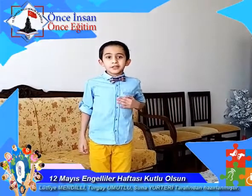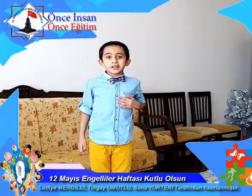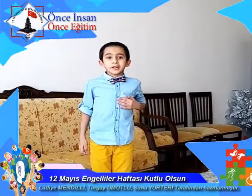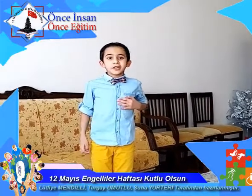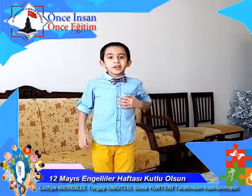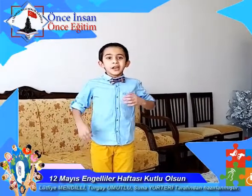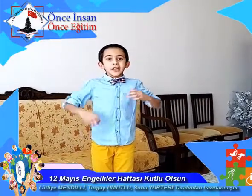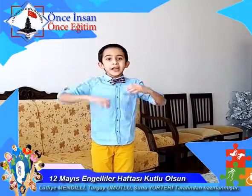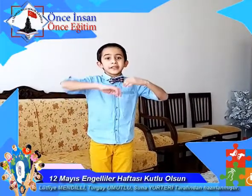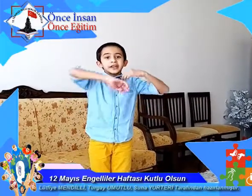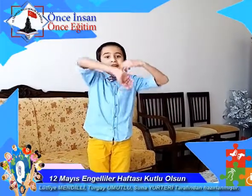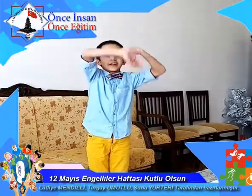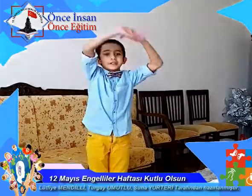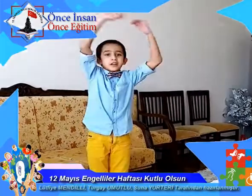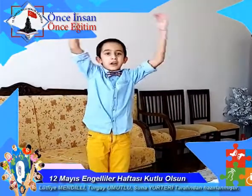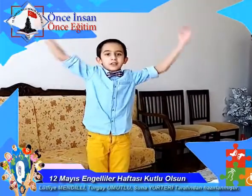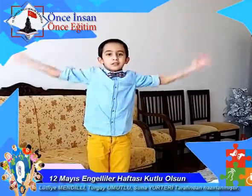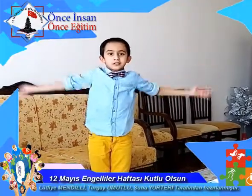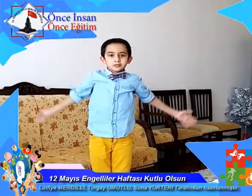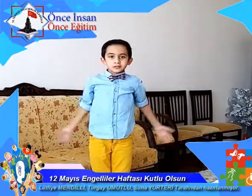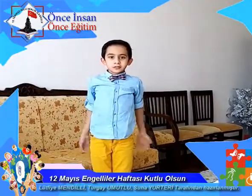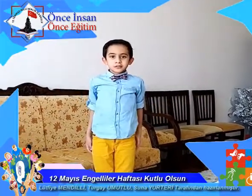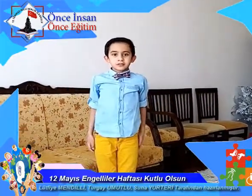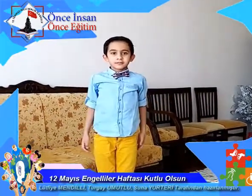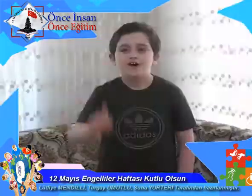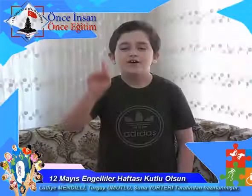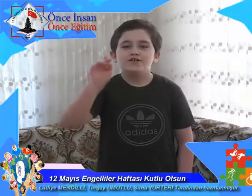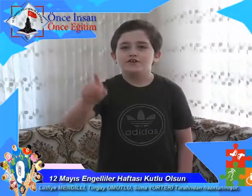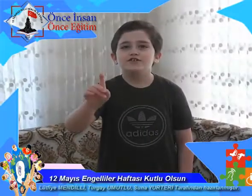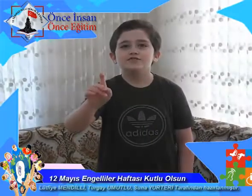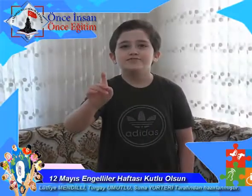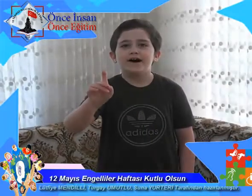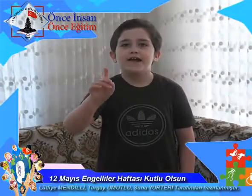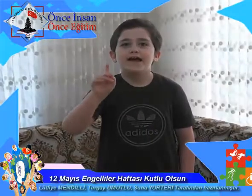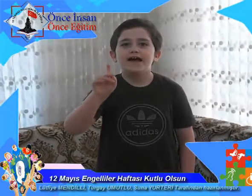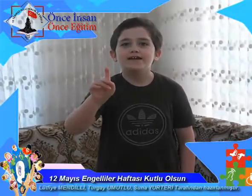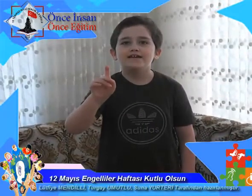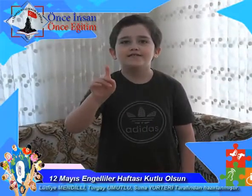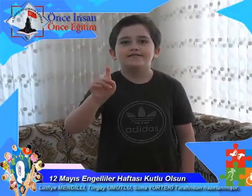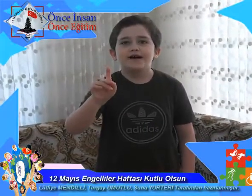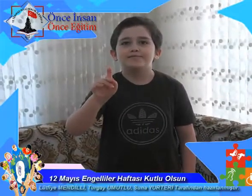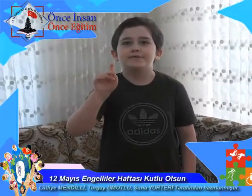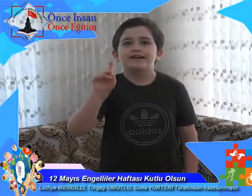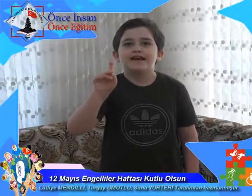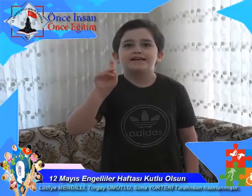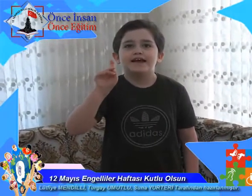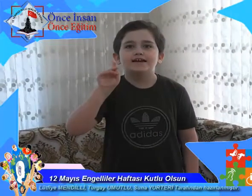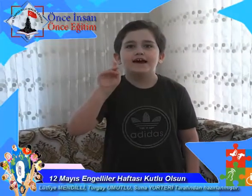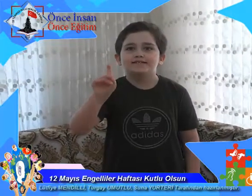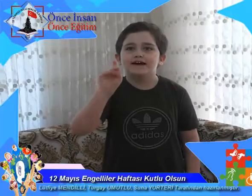Kalbindeki engelleri kaldır. Unutma, her insan bir engelli